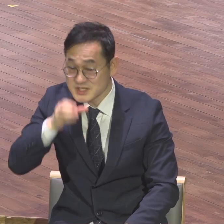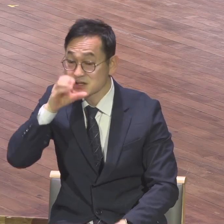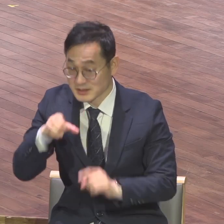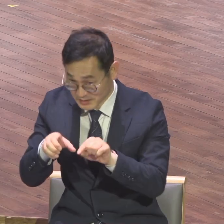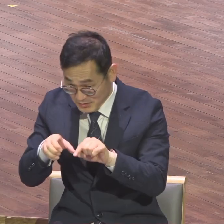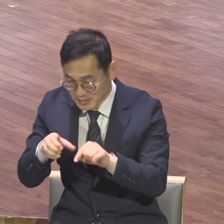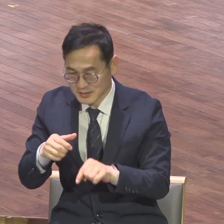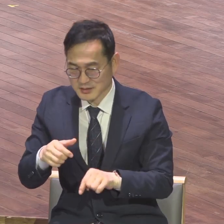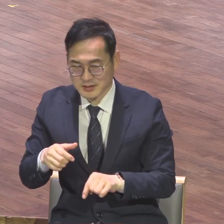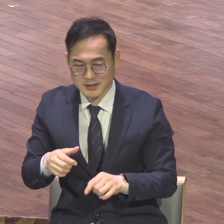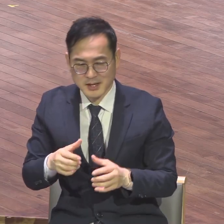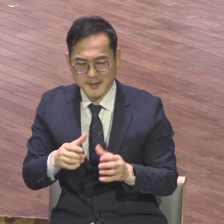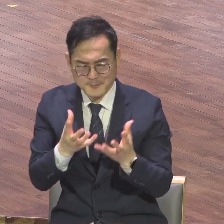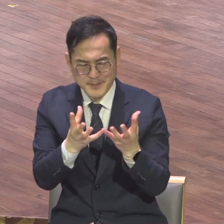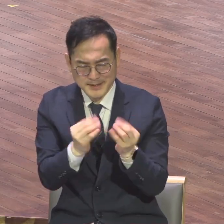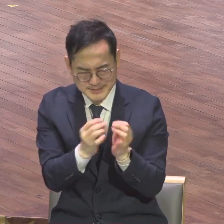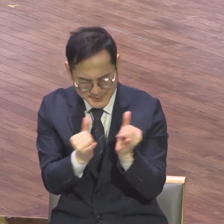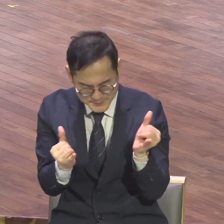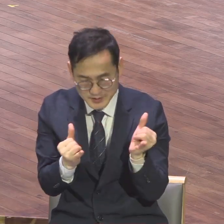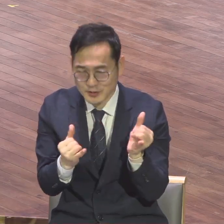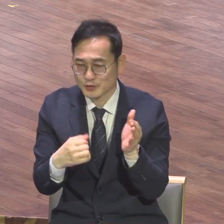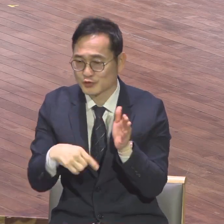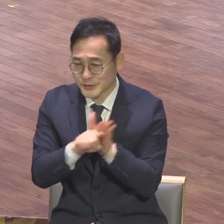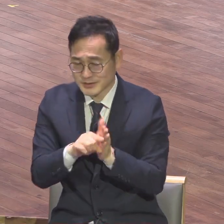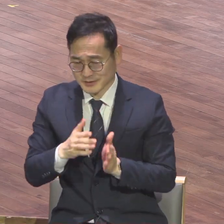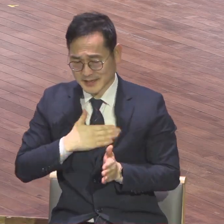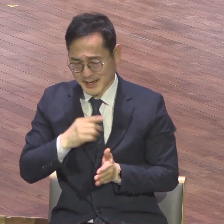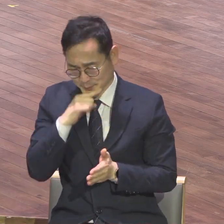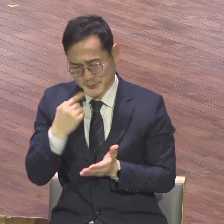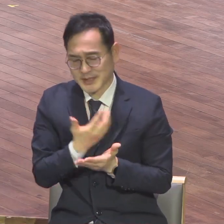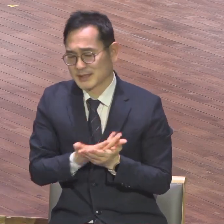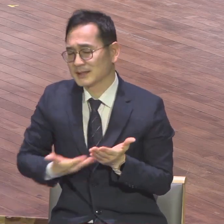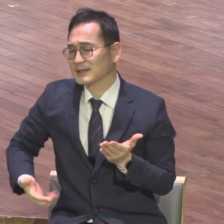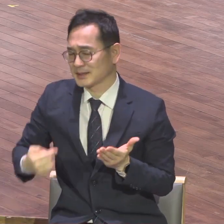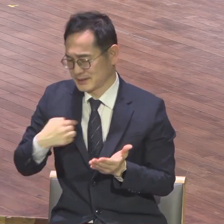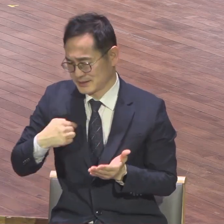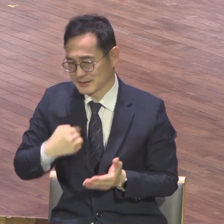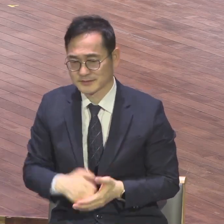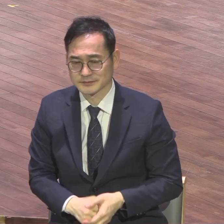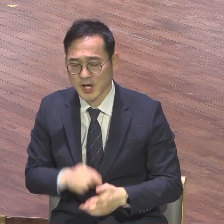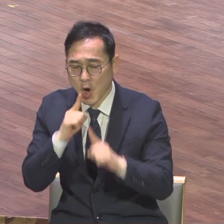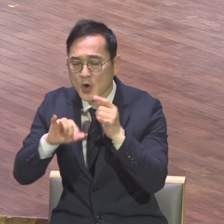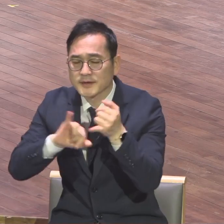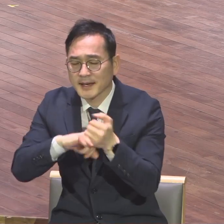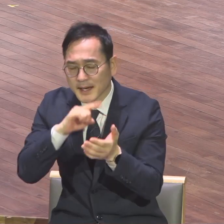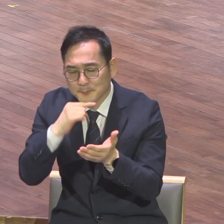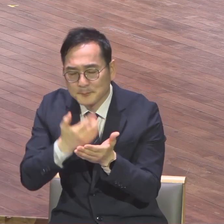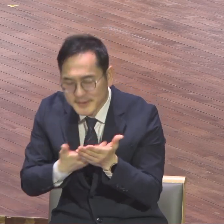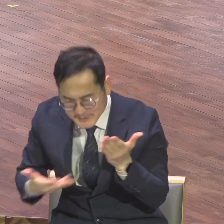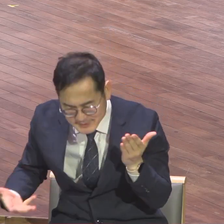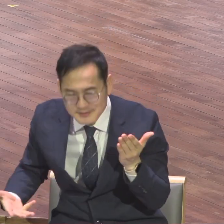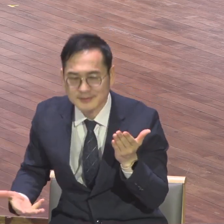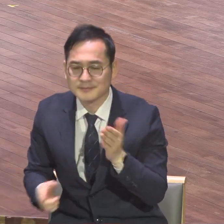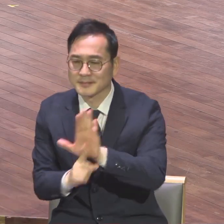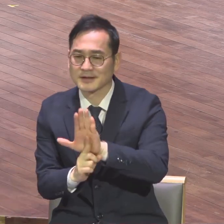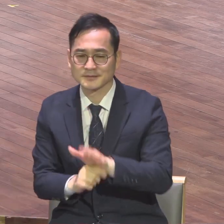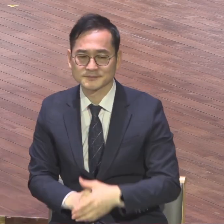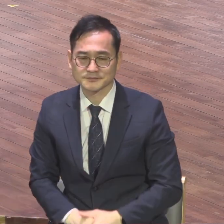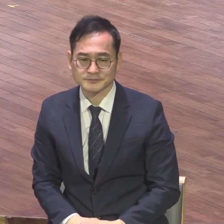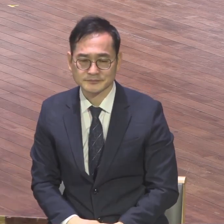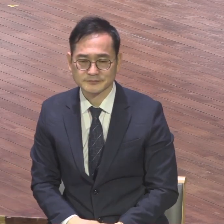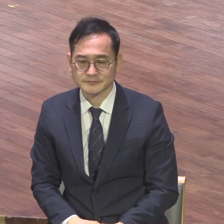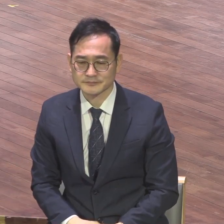이것은 많은 사람을 위하여 흘리는 나의 피 곧 언약의 피니라. 자, 우리가 설교